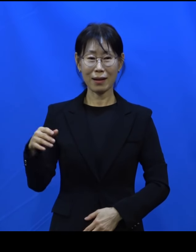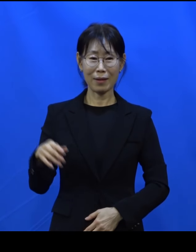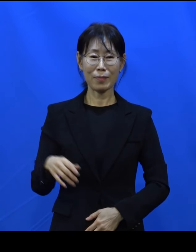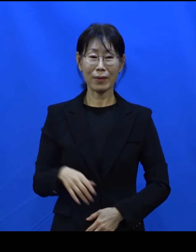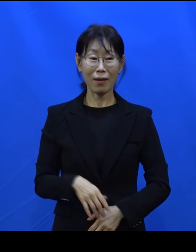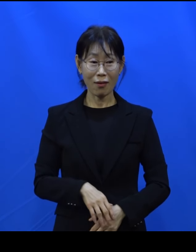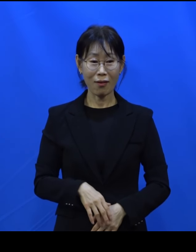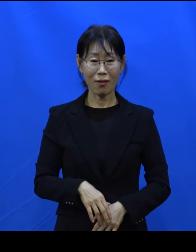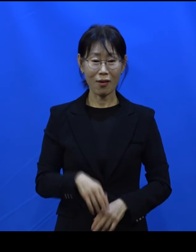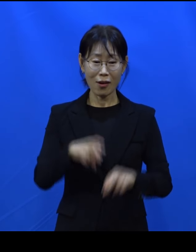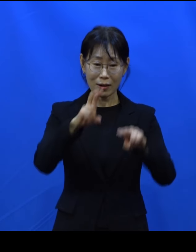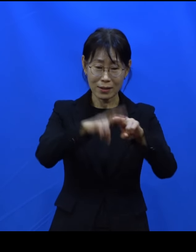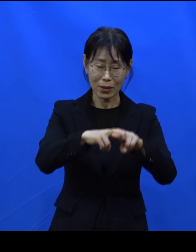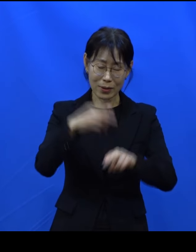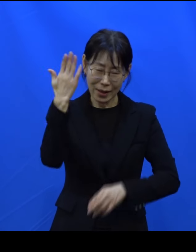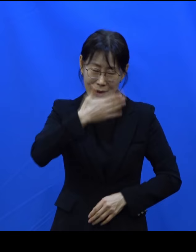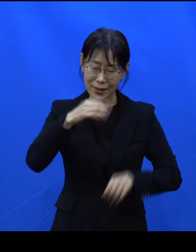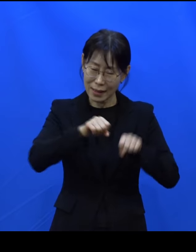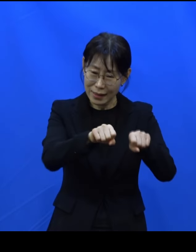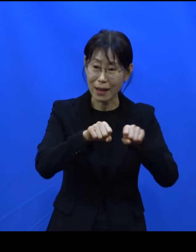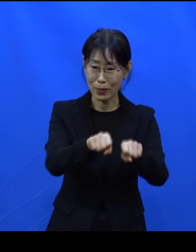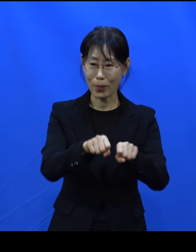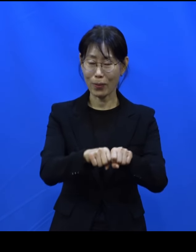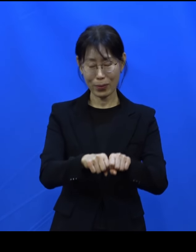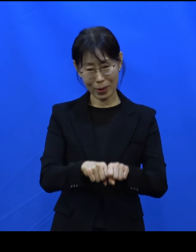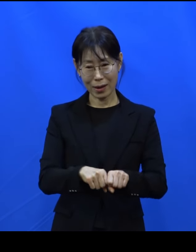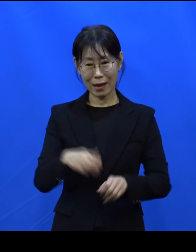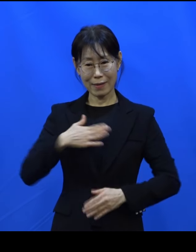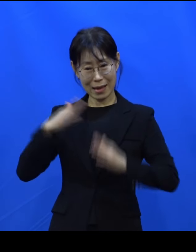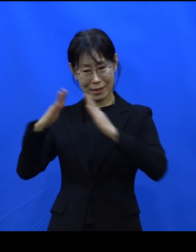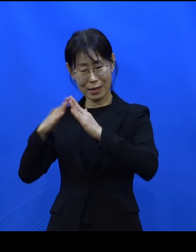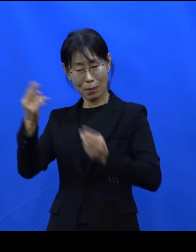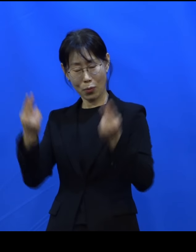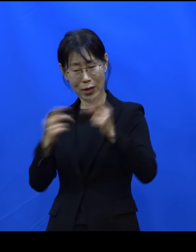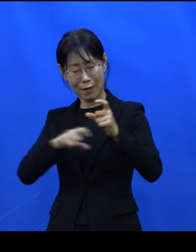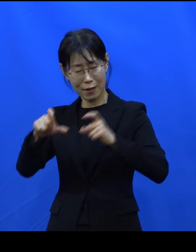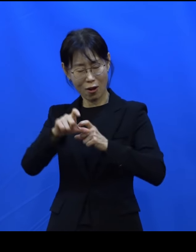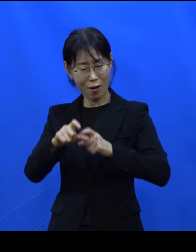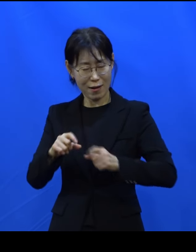닦고 모든 걸 막 하는데 뭐 내 집보다 더 열심히 하는 거죠.